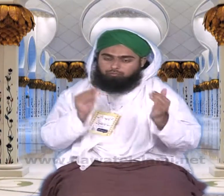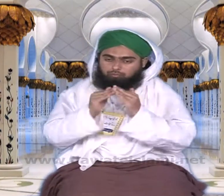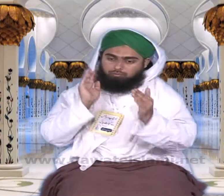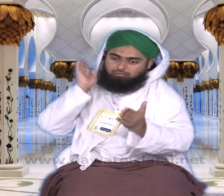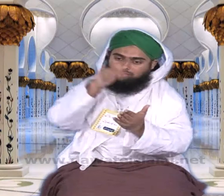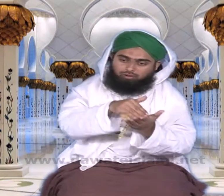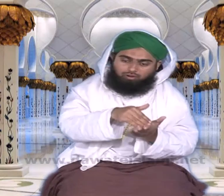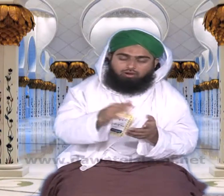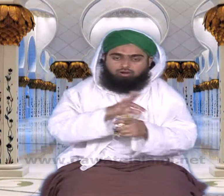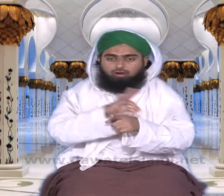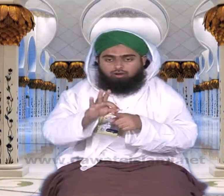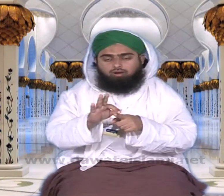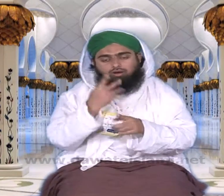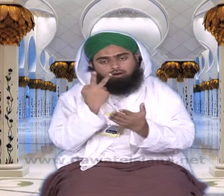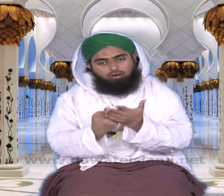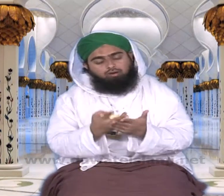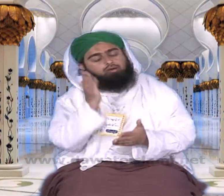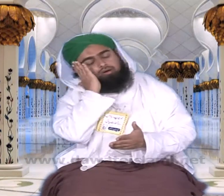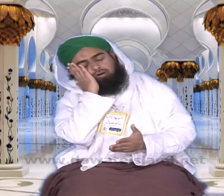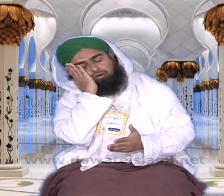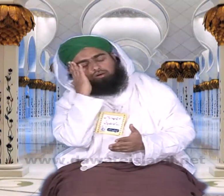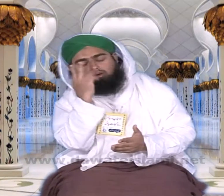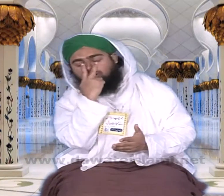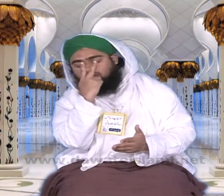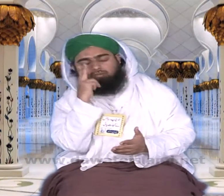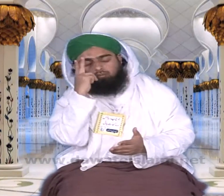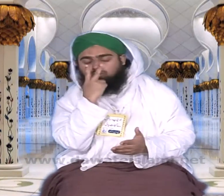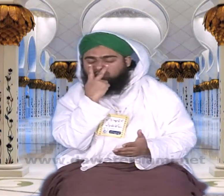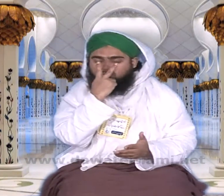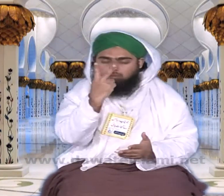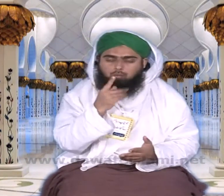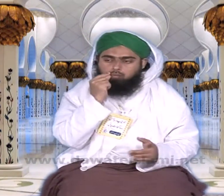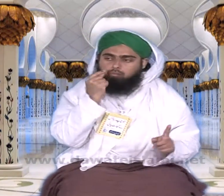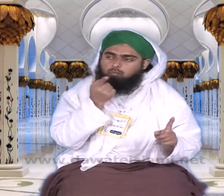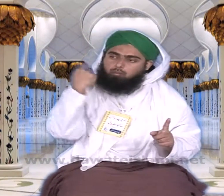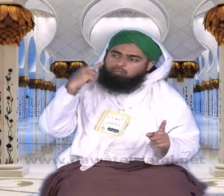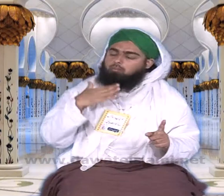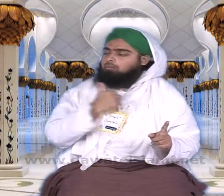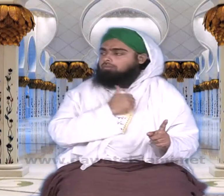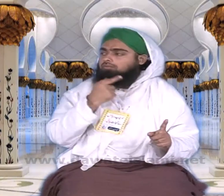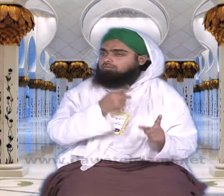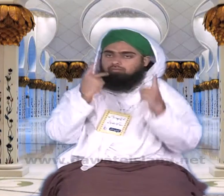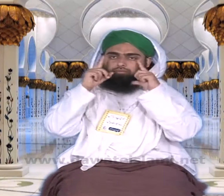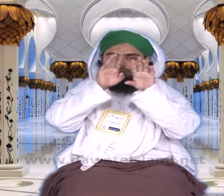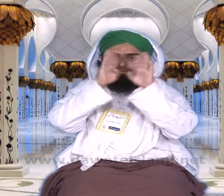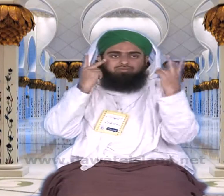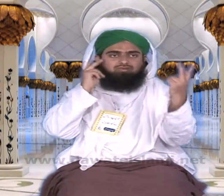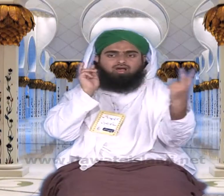کپ کپی تاری تھی رات جب سویا تو خواب میں اپنے اسی مرے بھائی وہ دیکھا